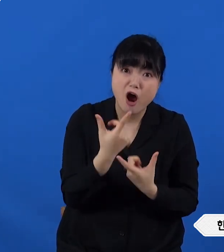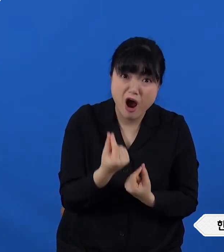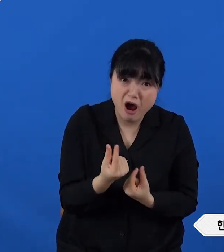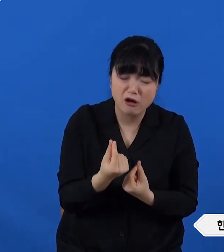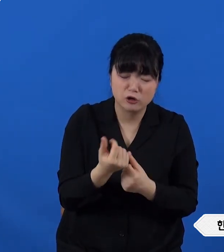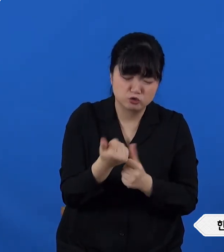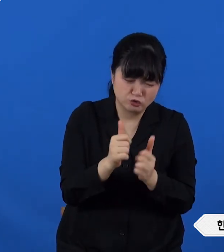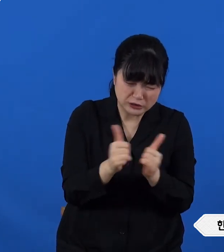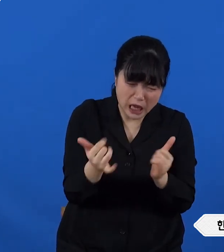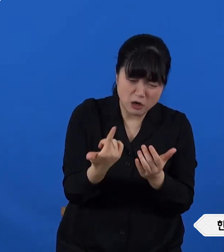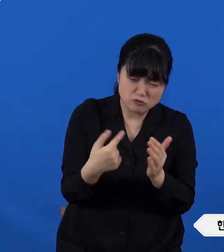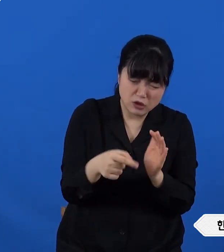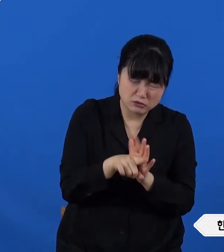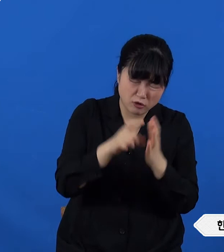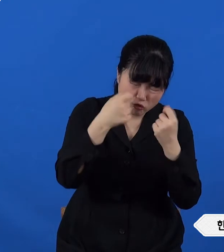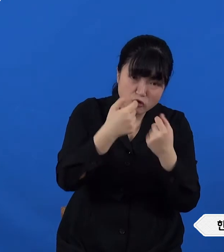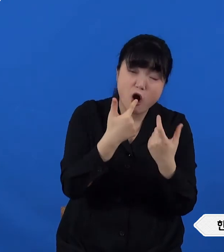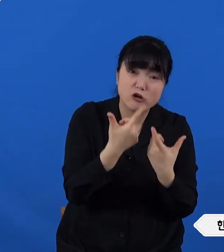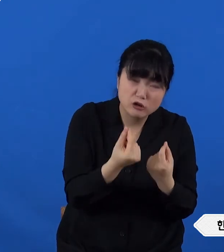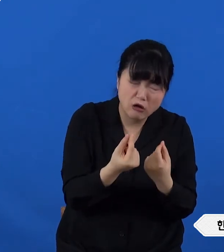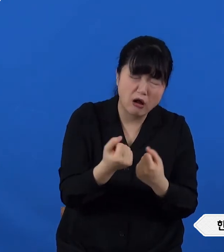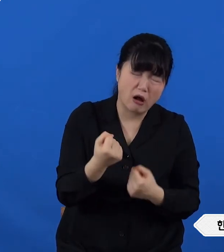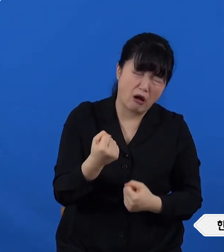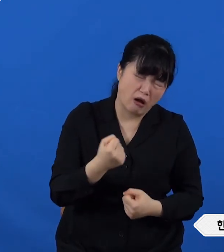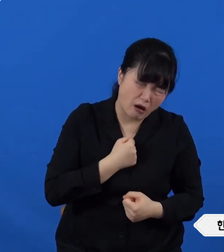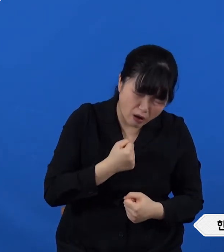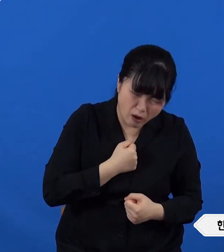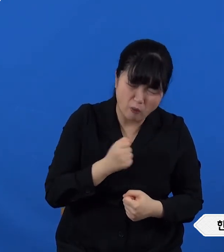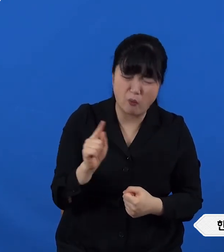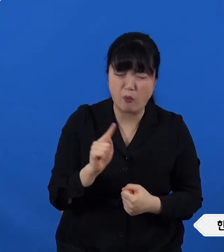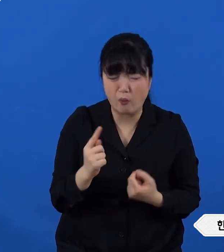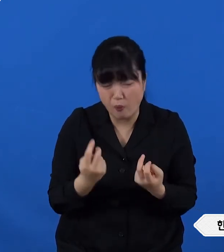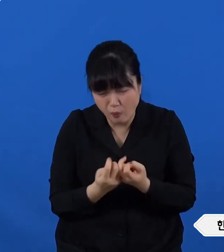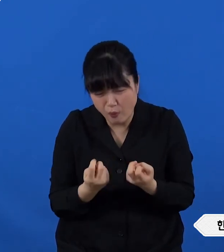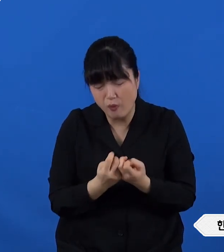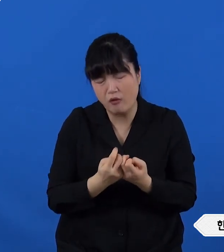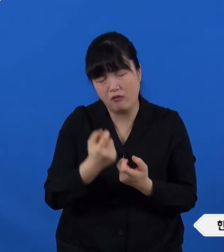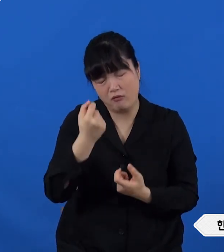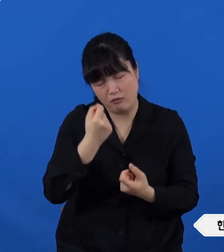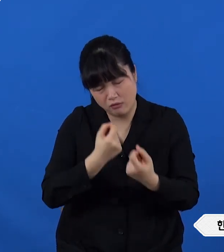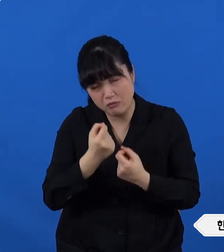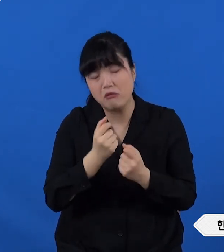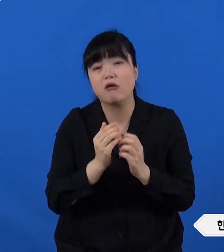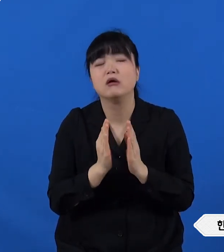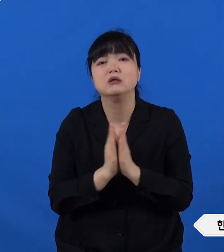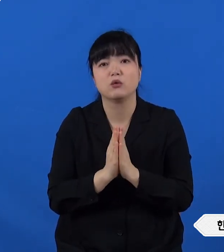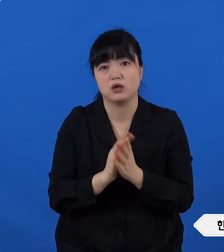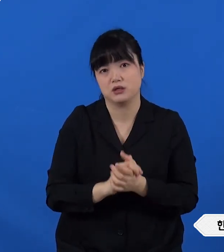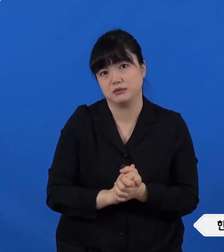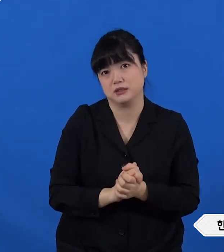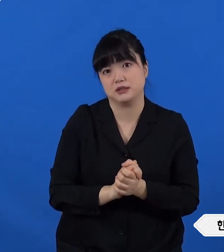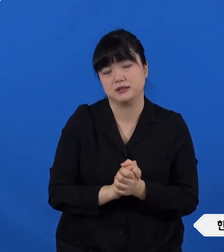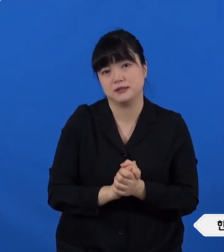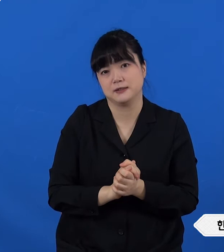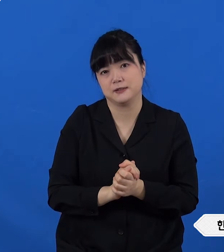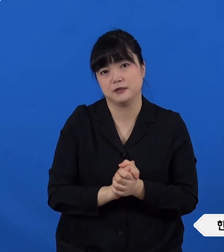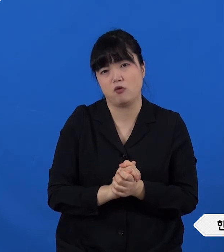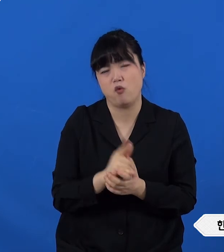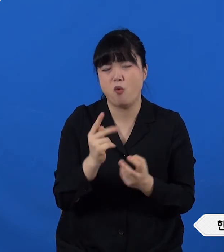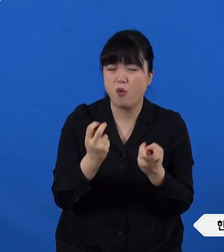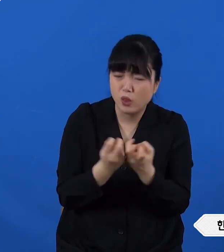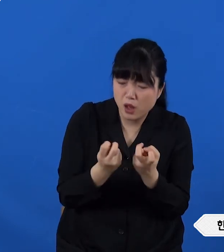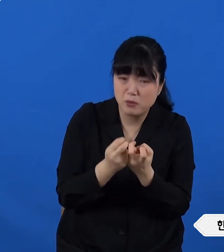위해서 통곡하듯이 그렇게 안타깝게 여기고 통곡해야 된다 하는 말이죠. 그리고 어떻게